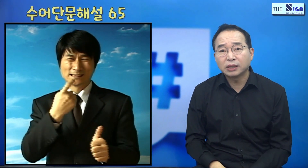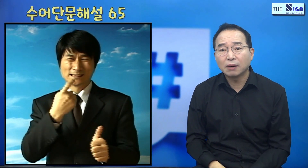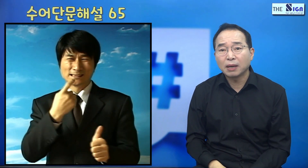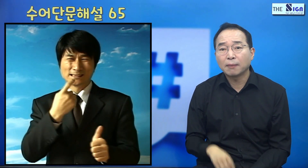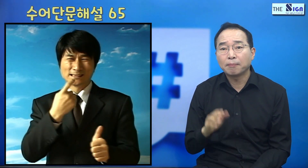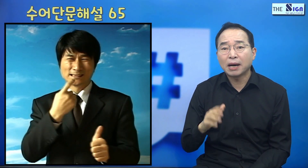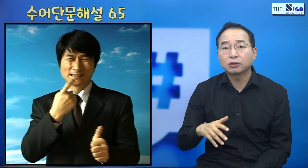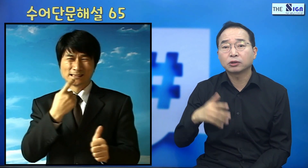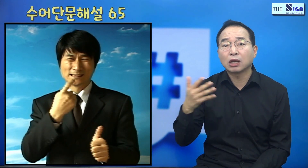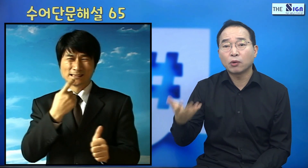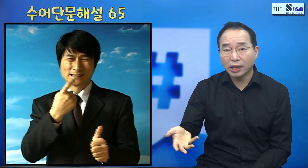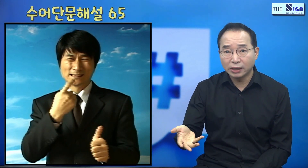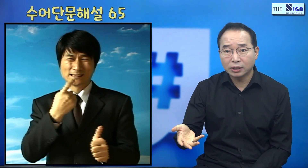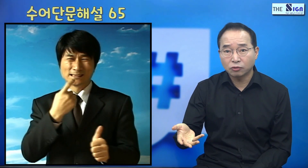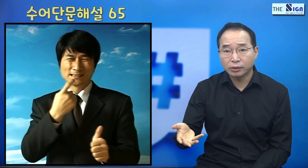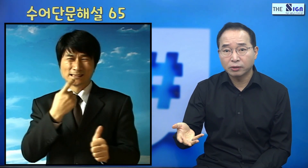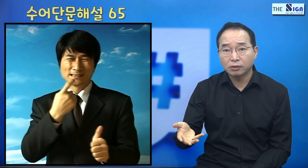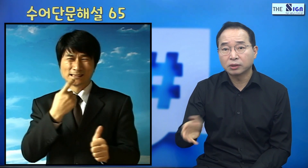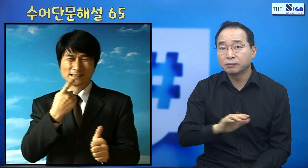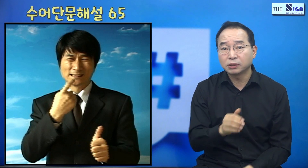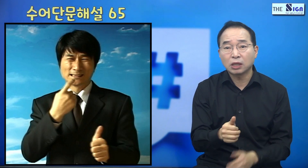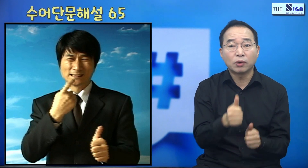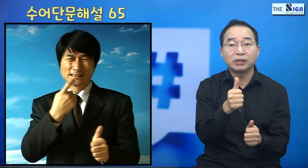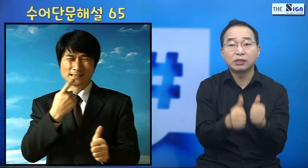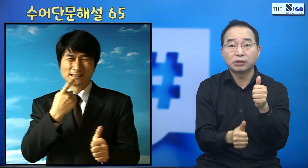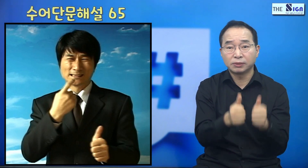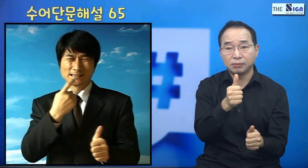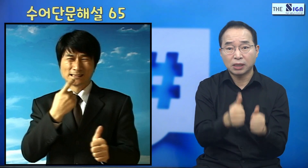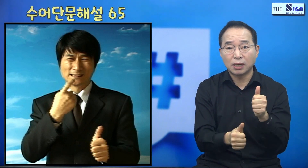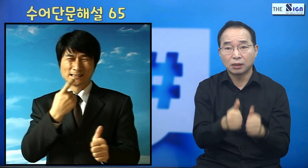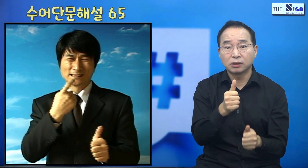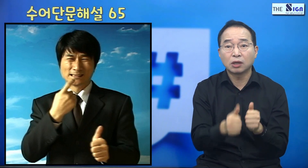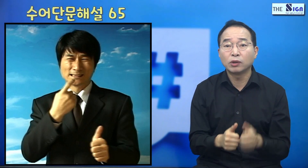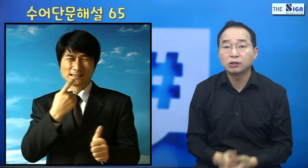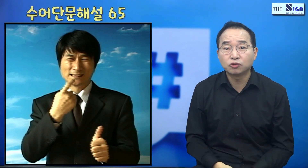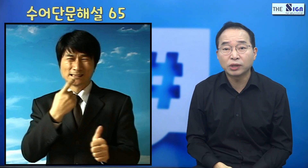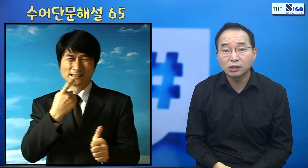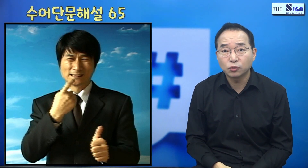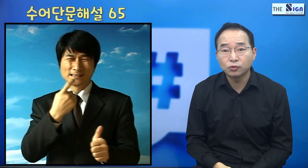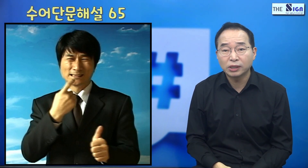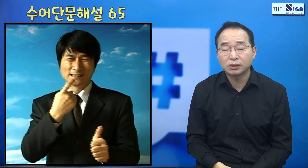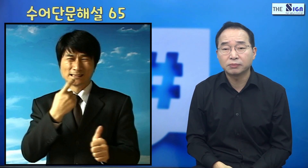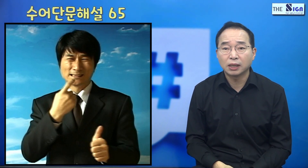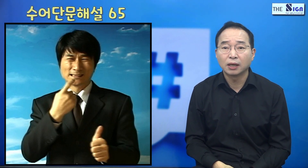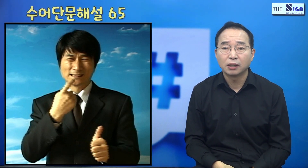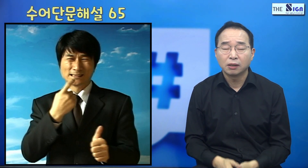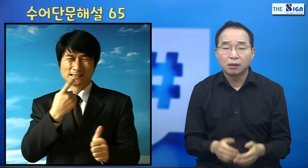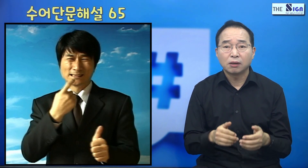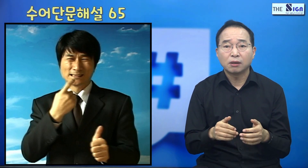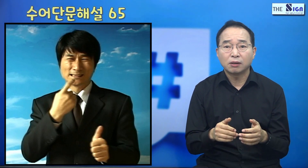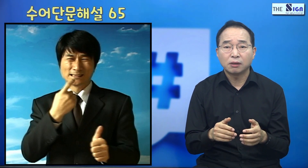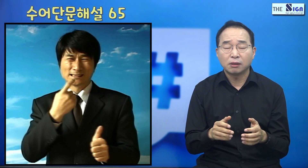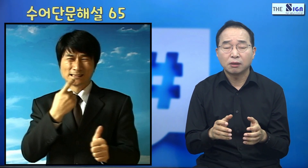자, 그 다음에 바둑 대회가 있다고 그래요. 그러면서 대회를 이걸 씁니다. 근데 대회는 이제 두 가지 종류가 있습니다.